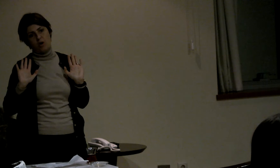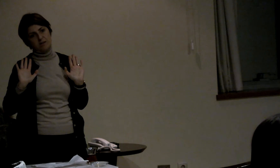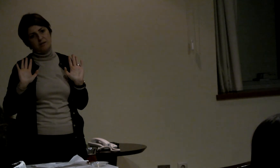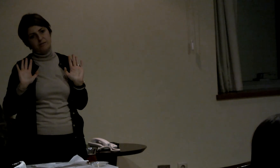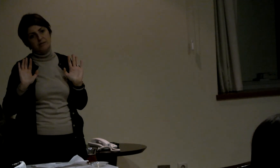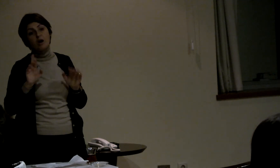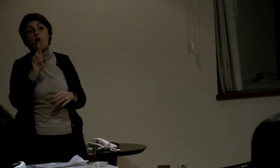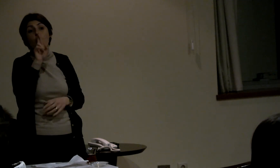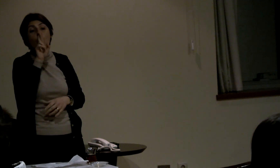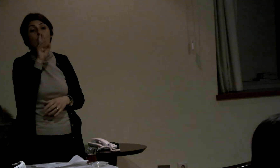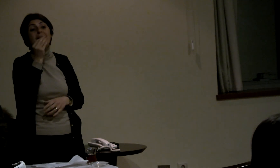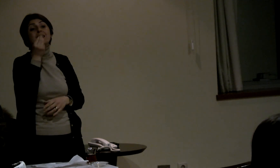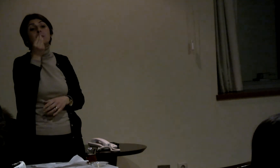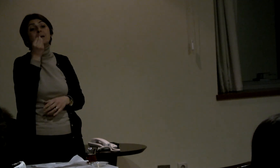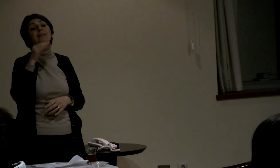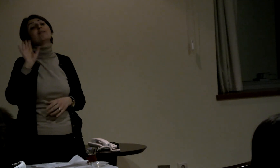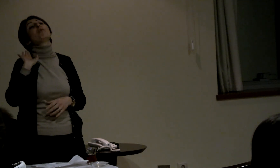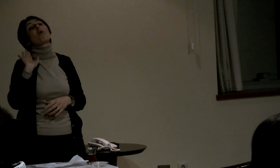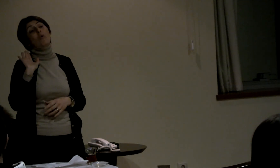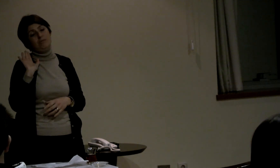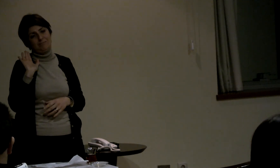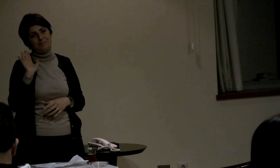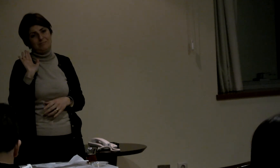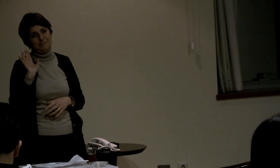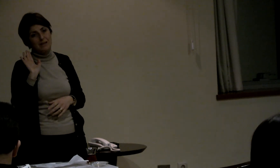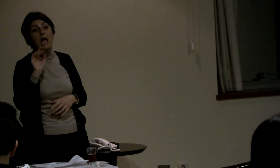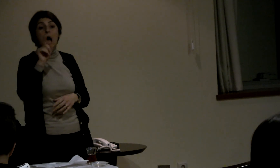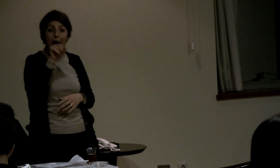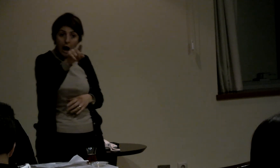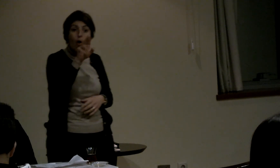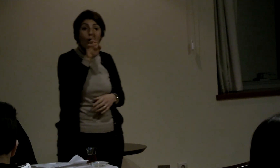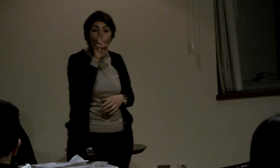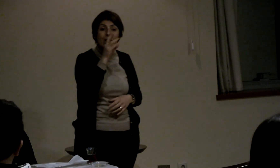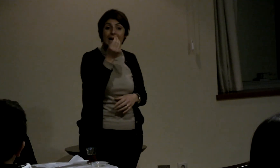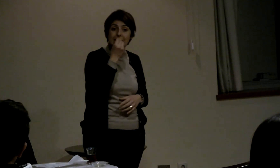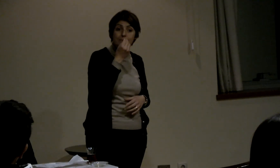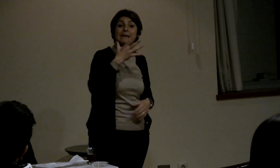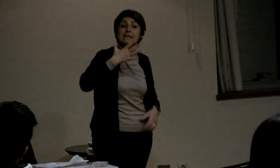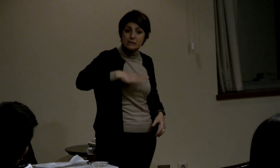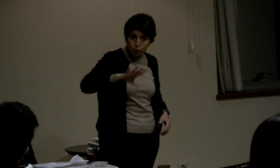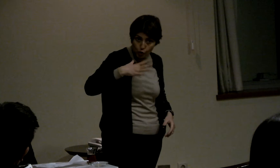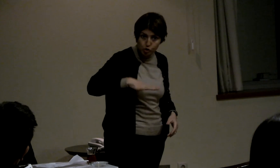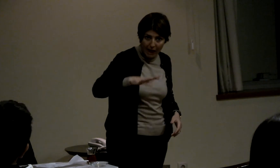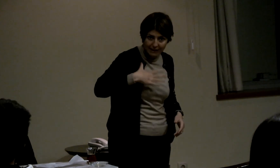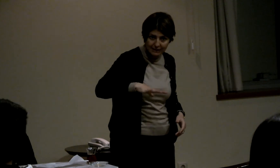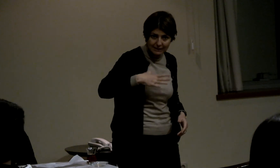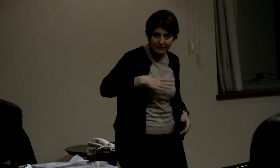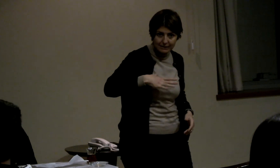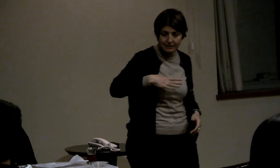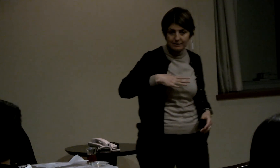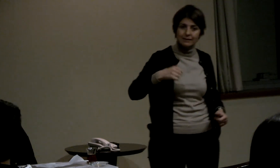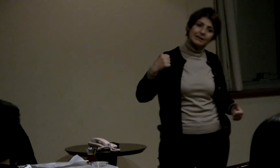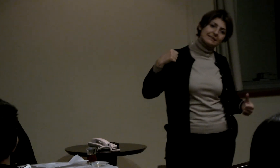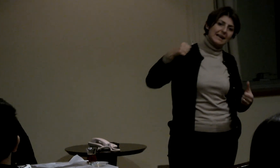kadar. Öğlen yemeği yok. Ha, öğlen yemeği istiyorsan